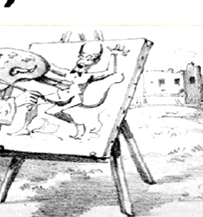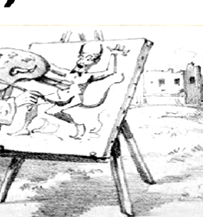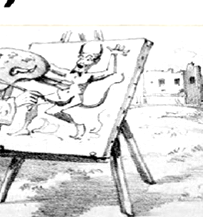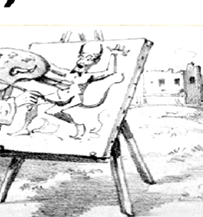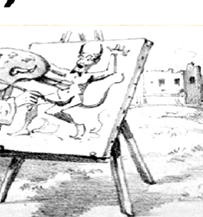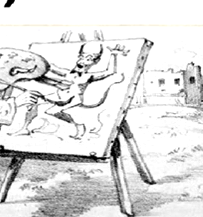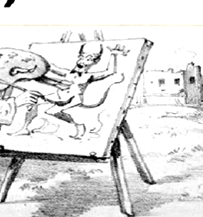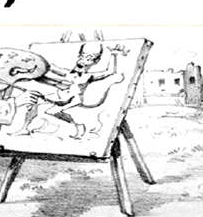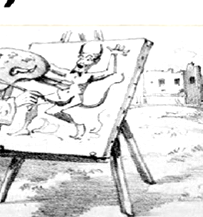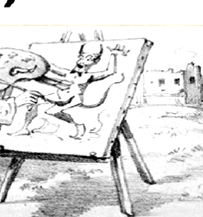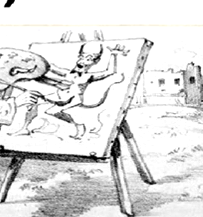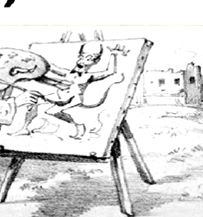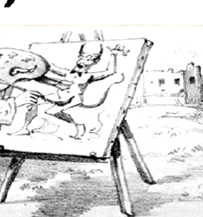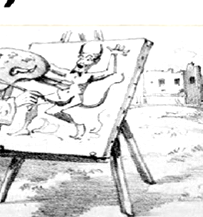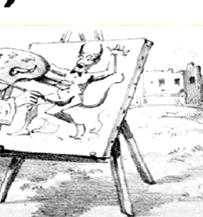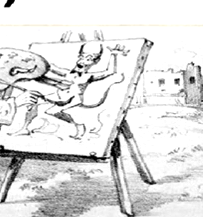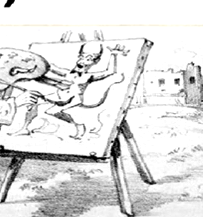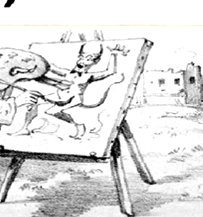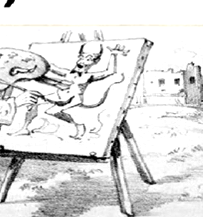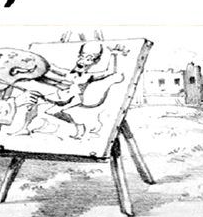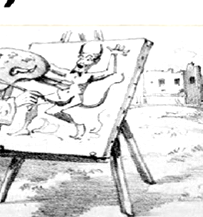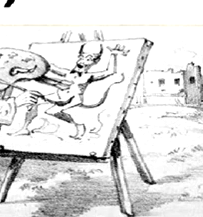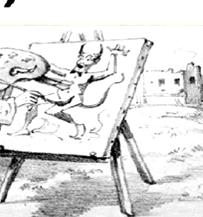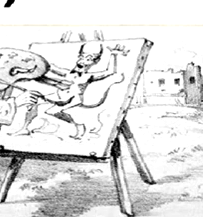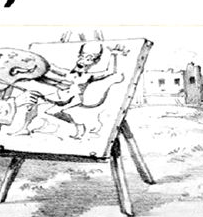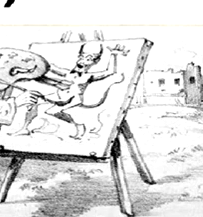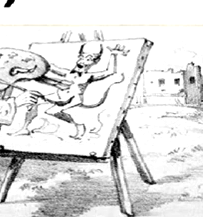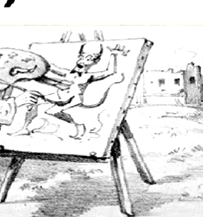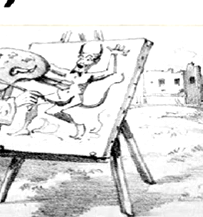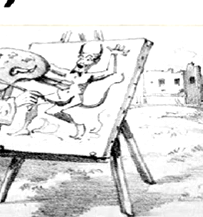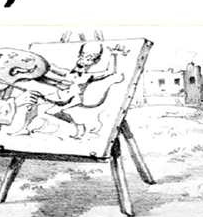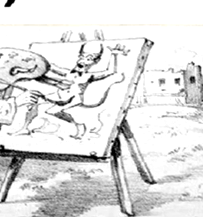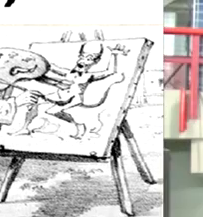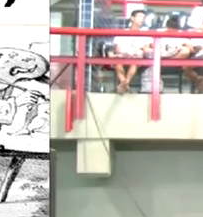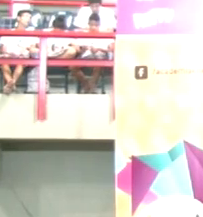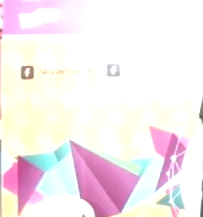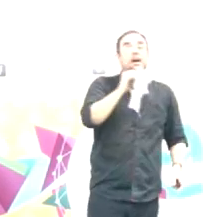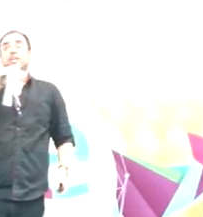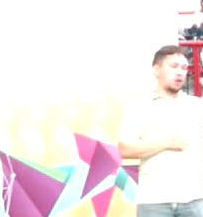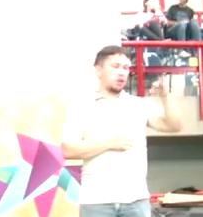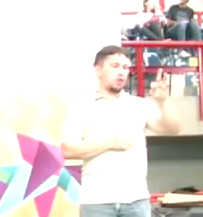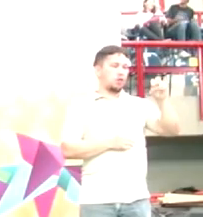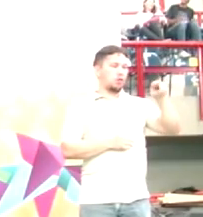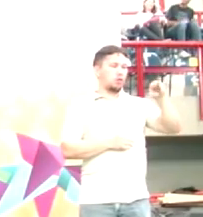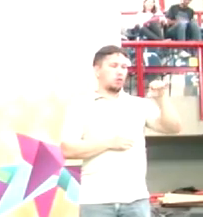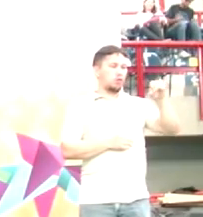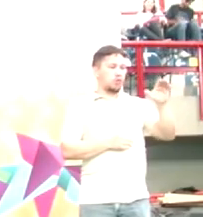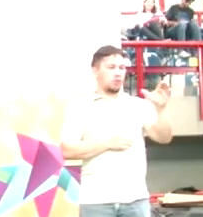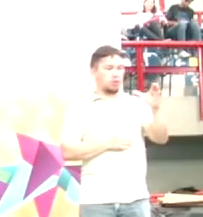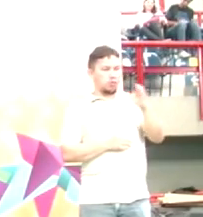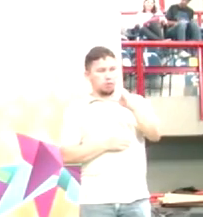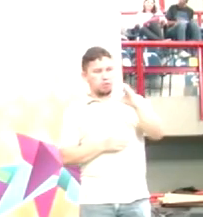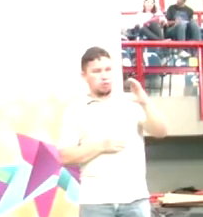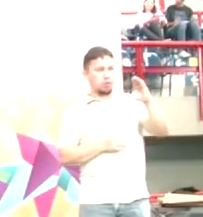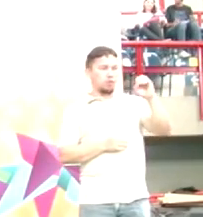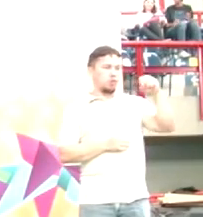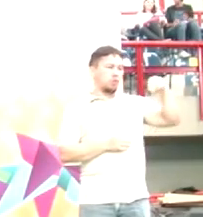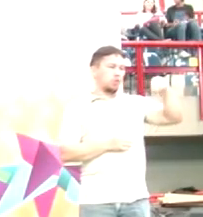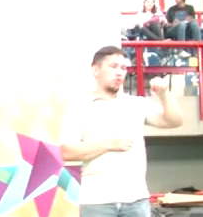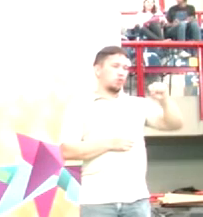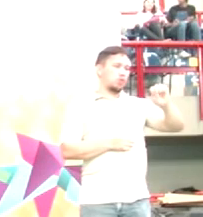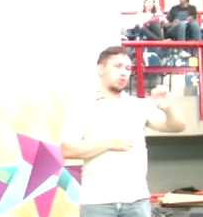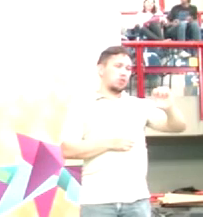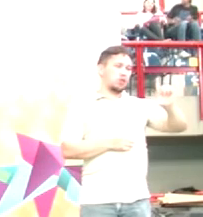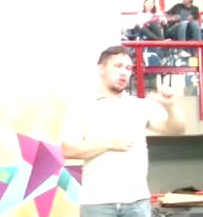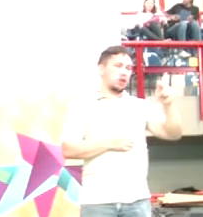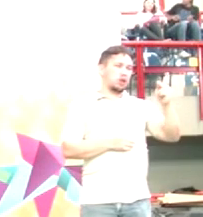Conselheiro. Antônio Vicente Mendes Maciel. Antônio Conselheiro.